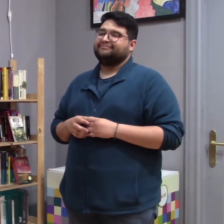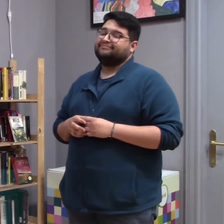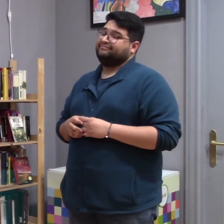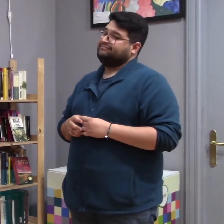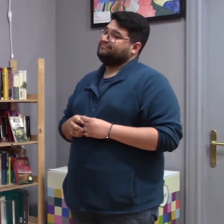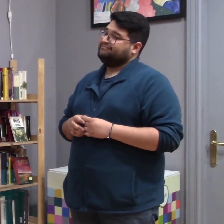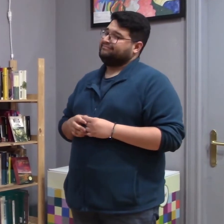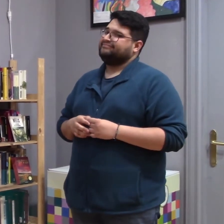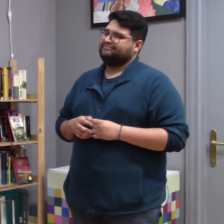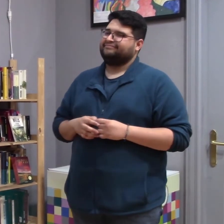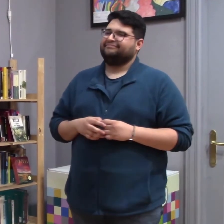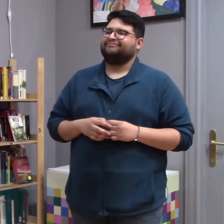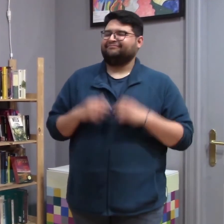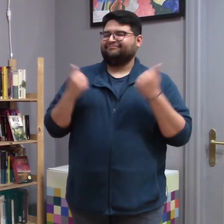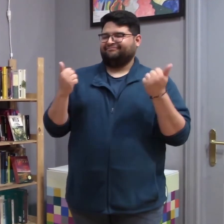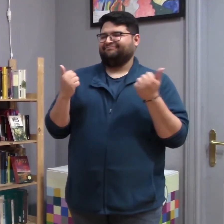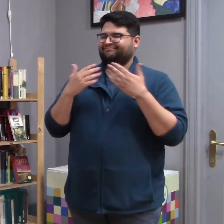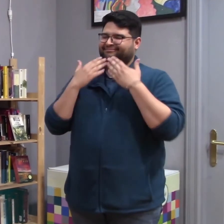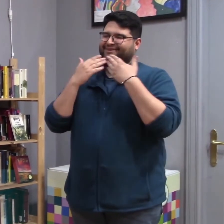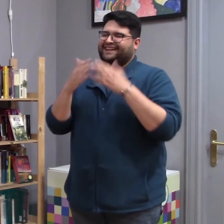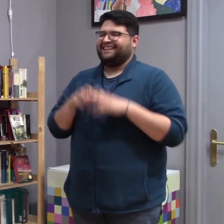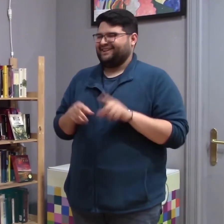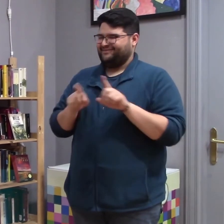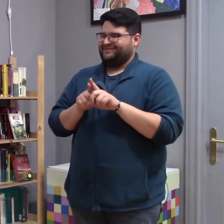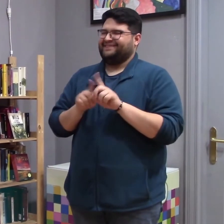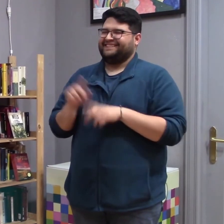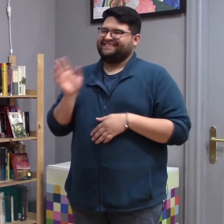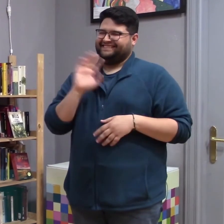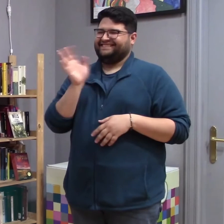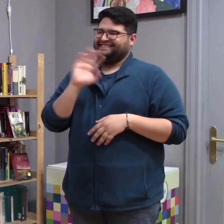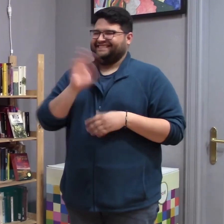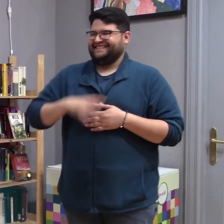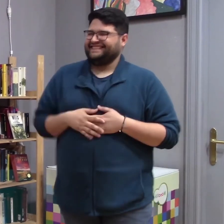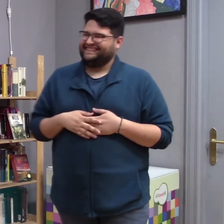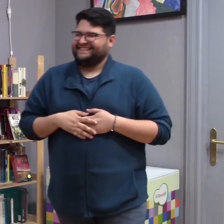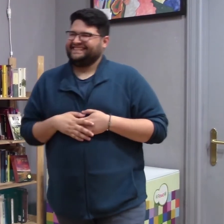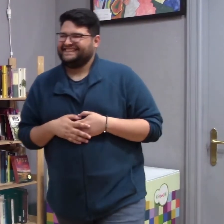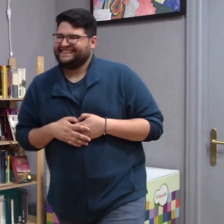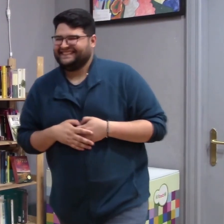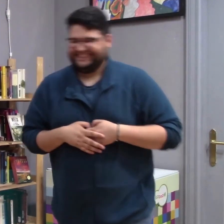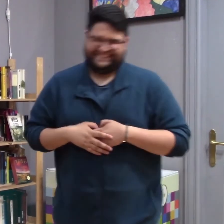Pues muchas gracias, eso es todo. Igualmente, muchas gracias a vosotros.